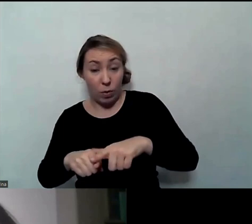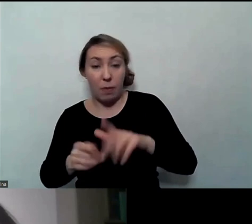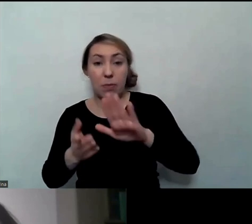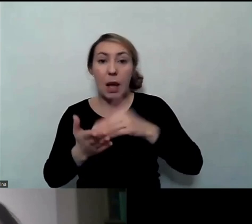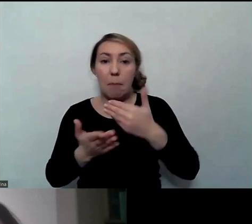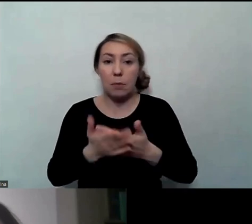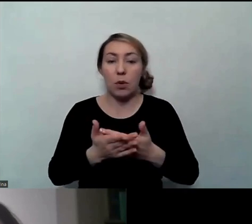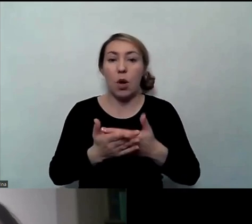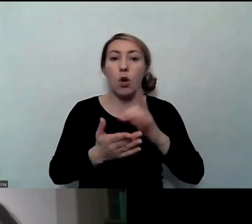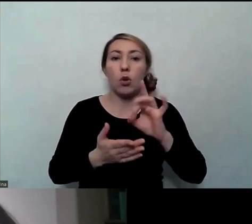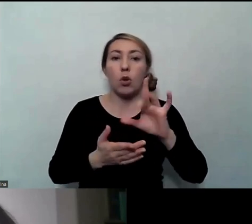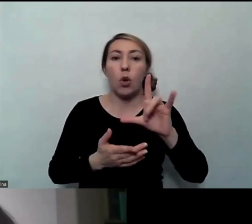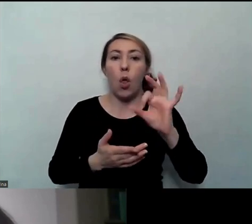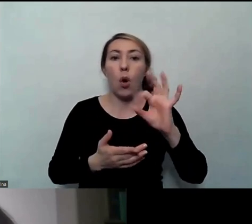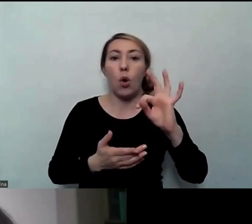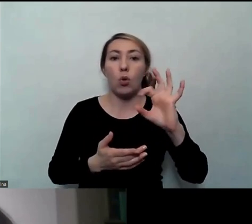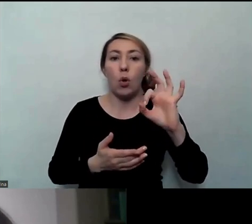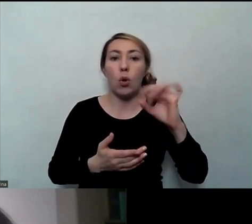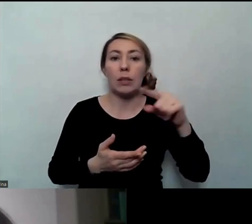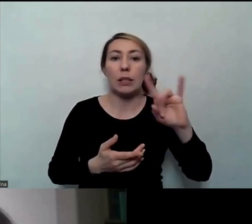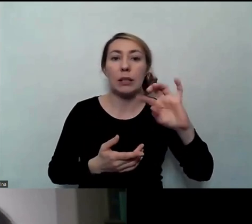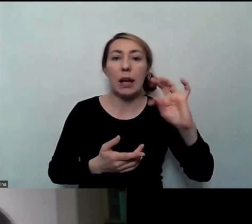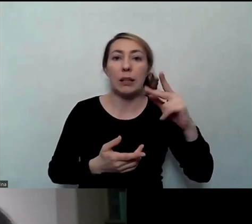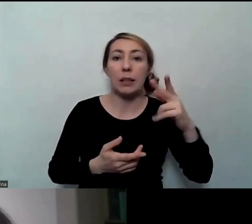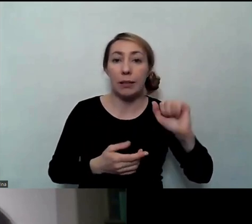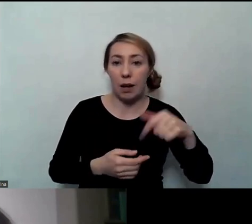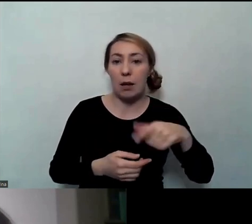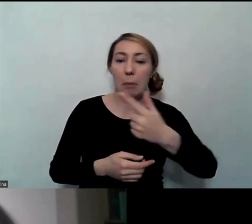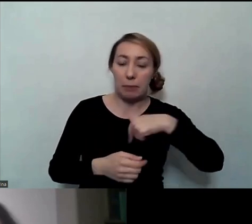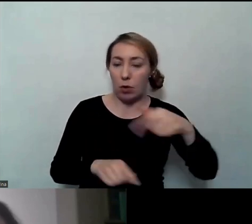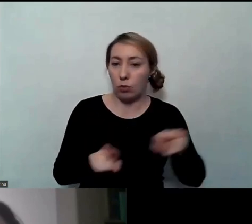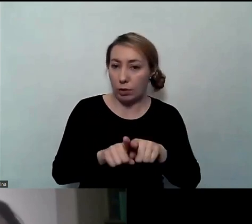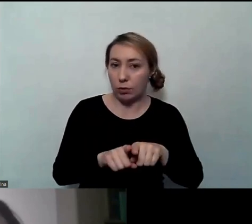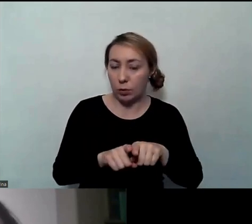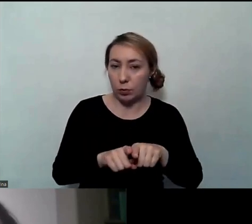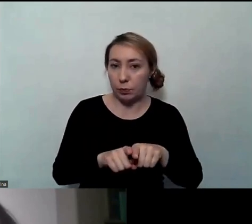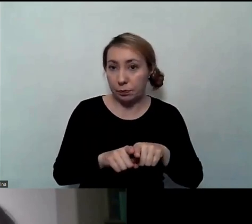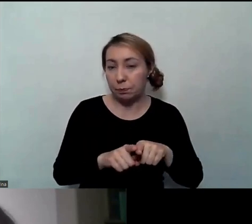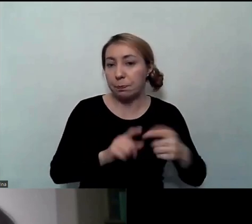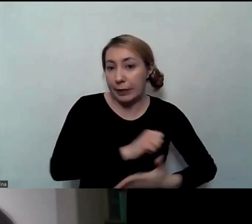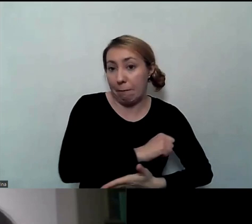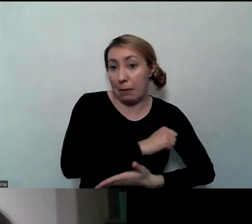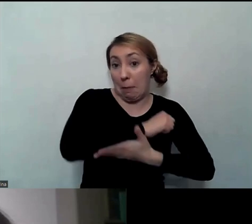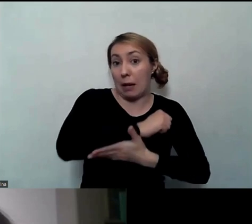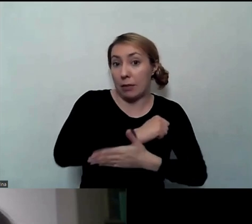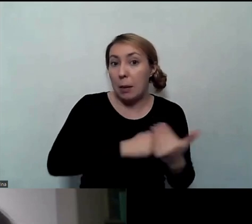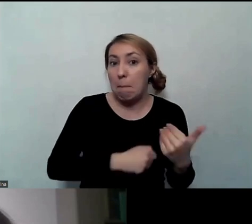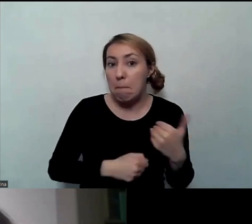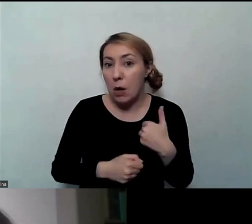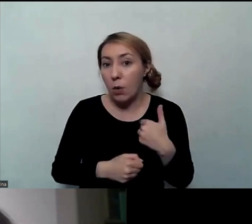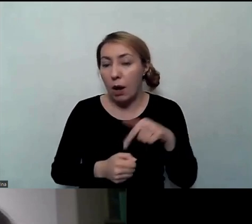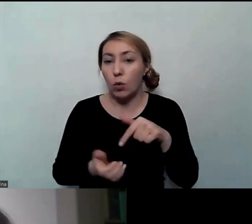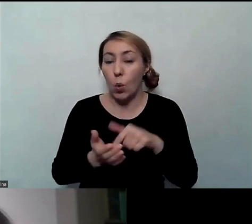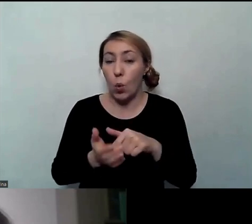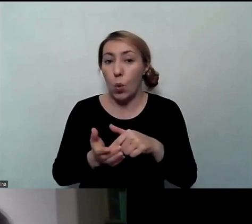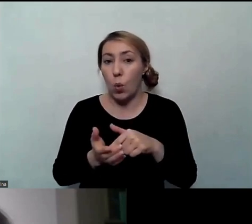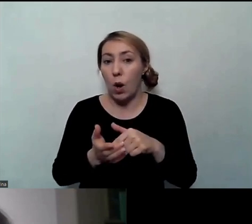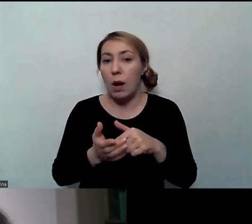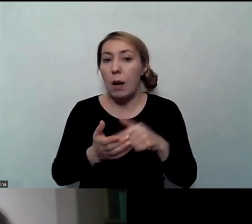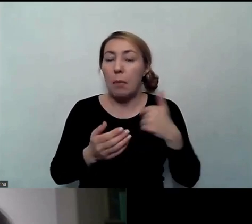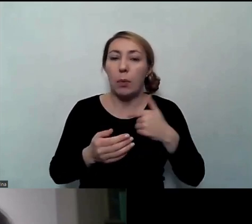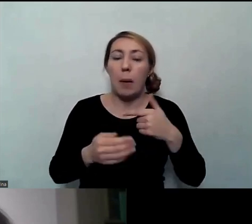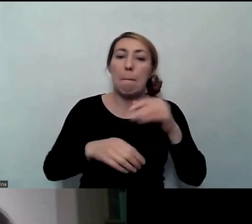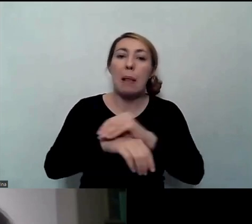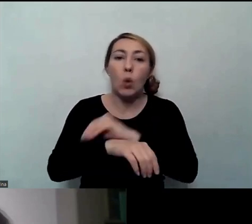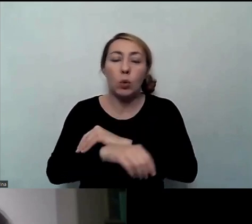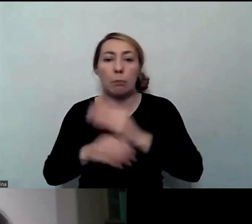gruncie glottodydaktyki, którą się też posługiwaliśmy, czy posiłkowałyśmy się, gdy przygotowywaliśmy założenia